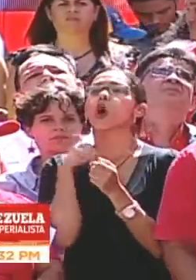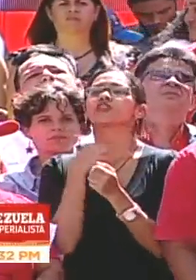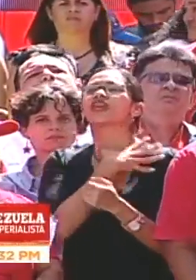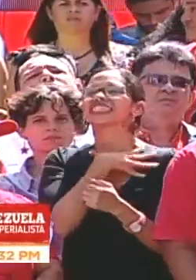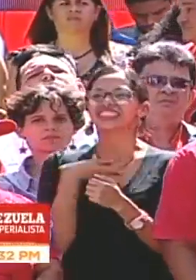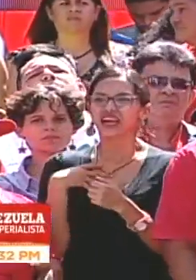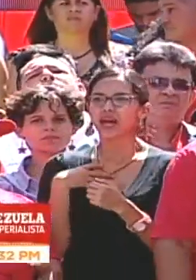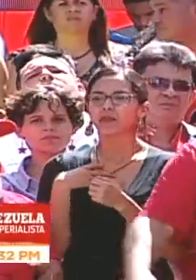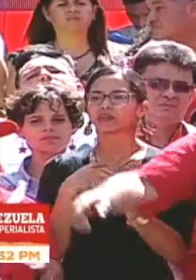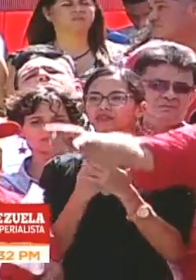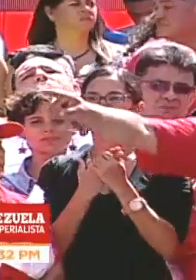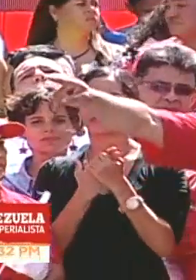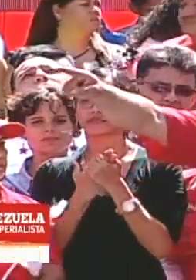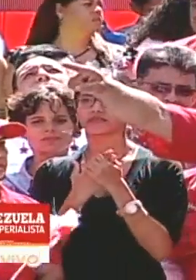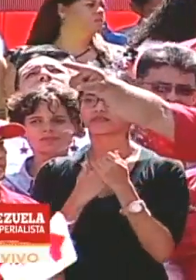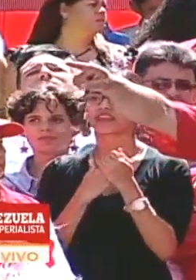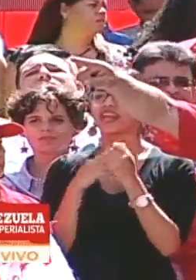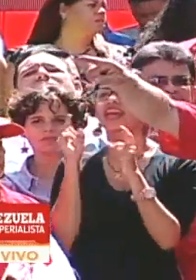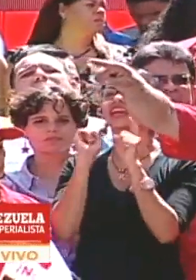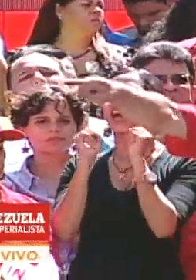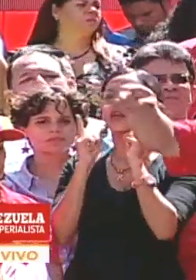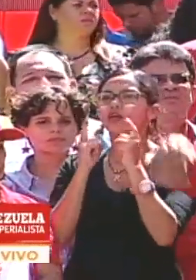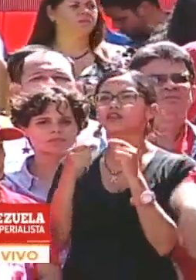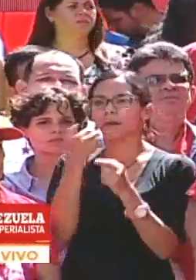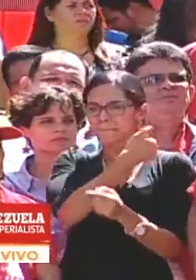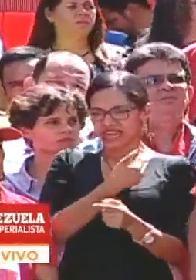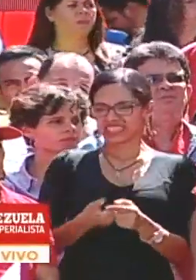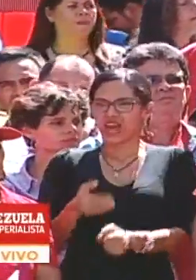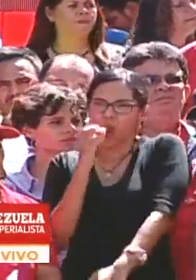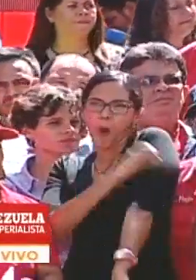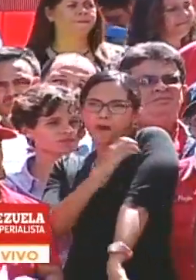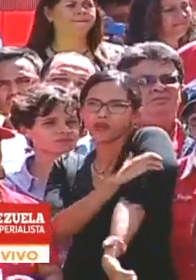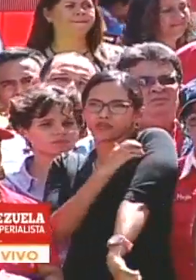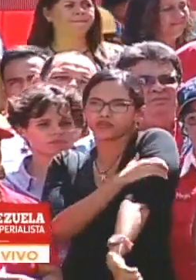Nosotros quisiéramos que alguno de esos presidentes de la derecha,